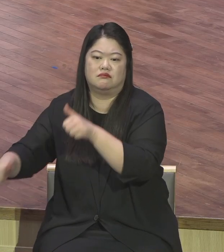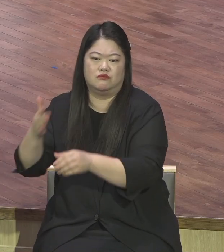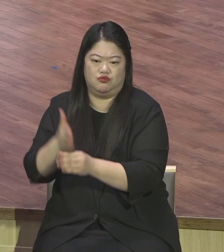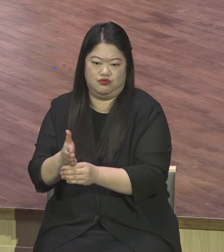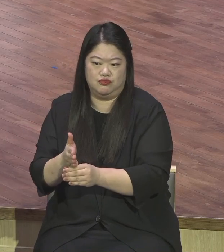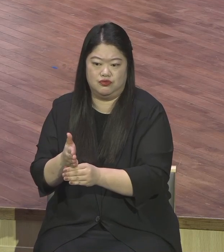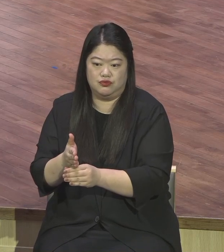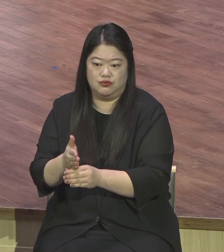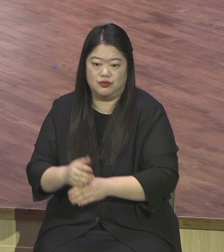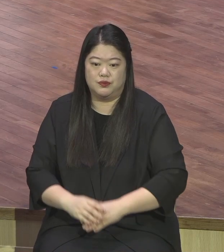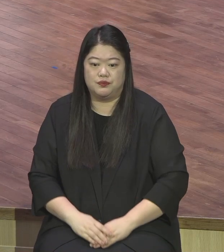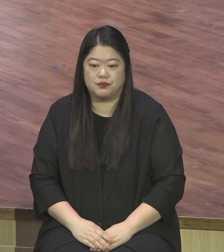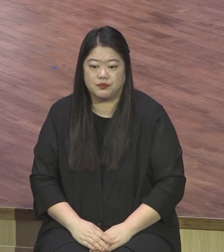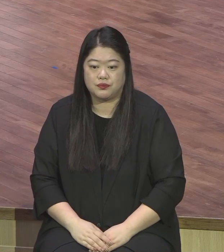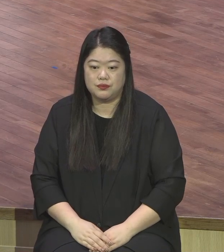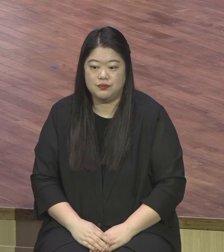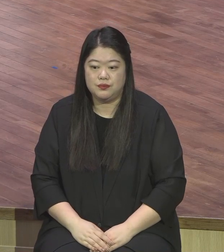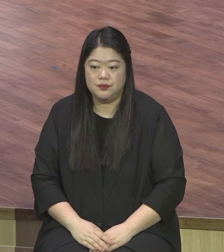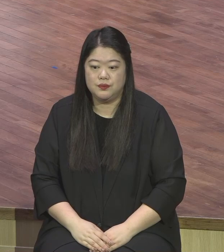것인지 이해가 잘 안 될 거예요.